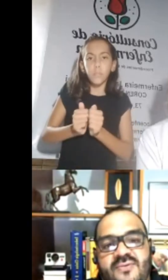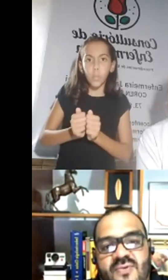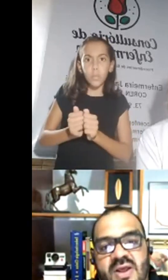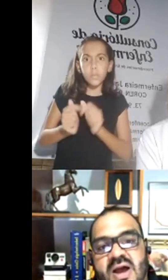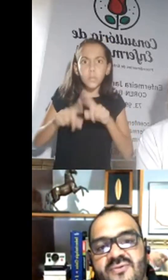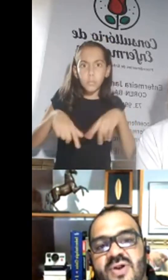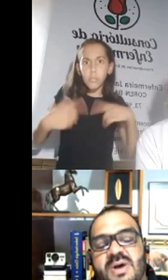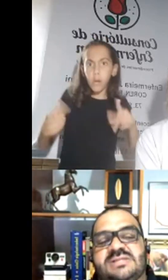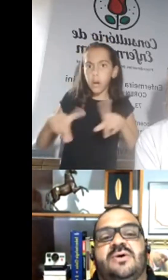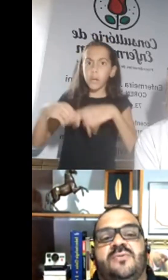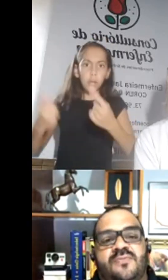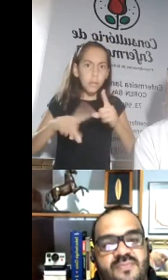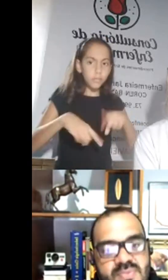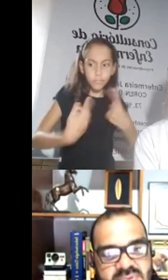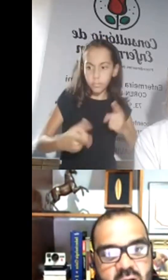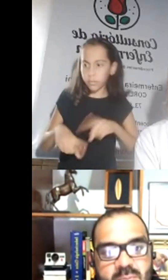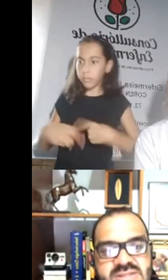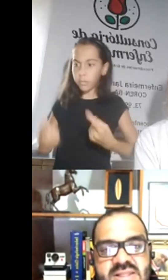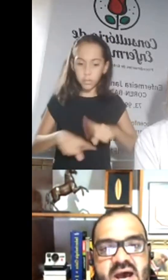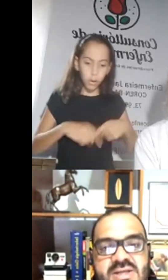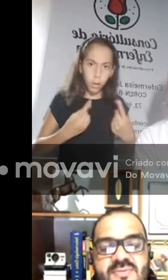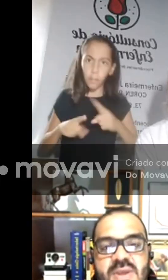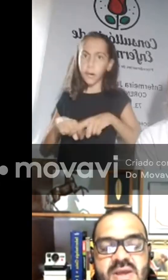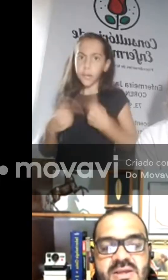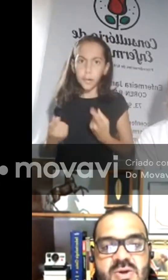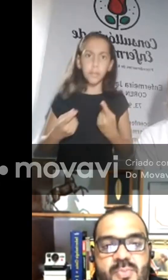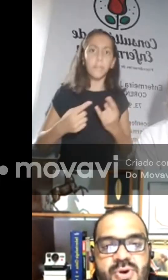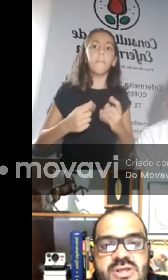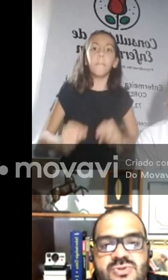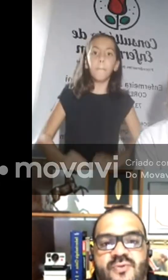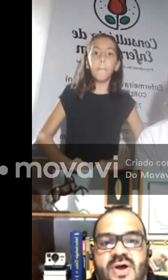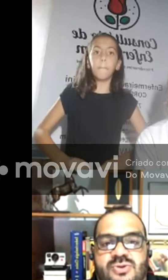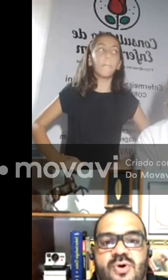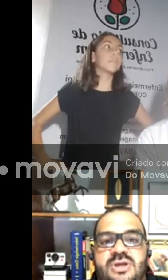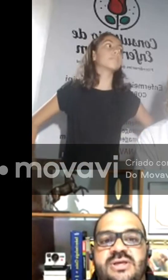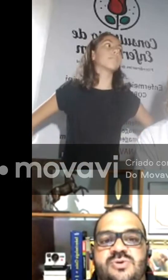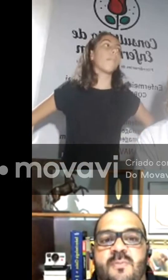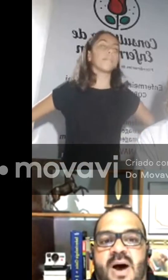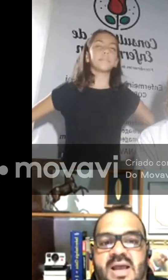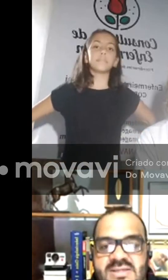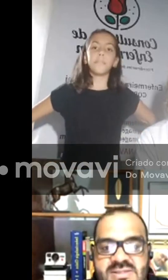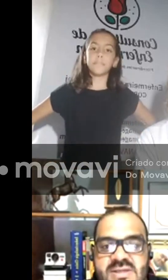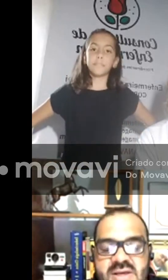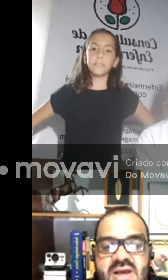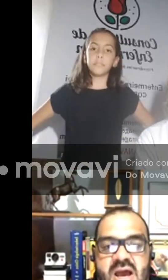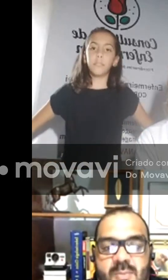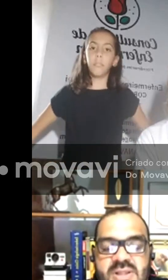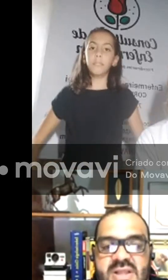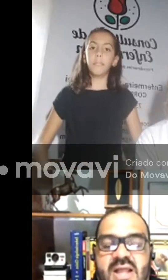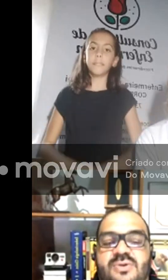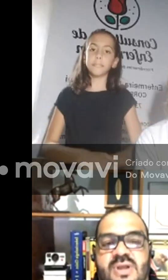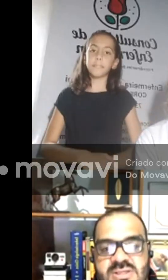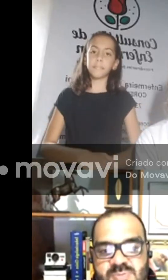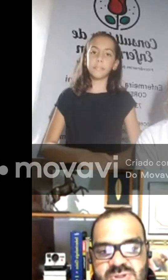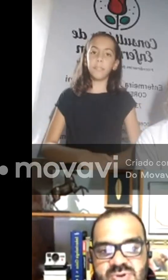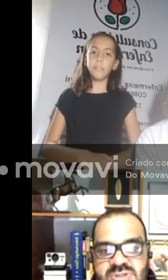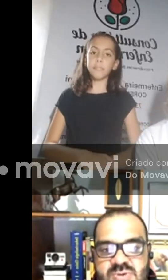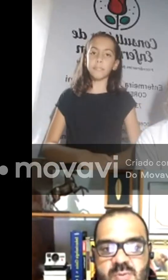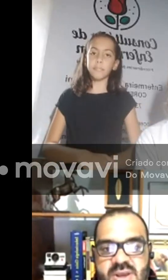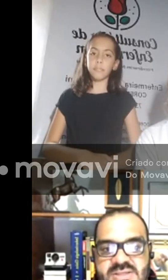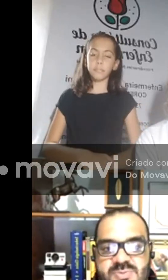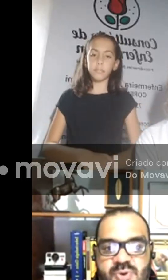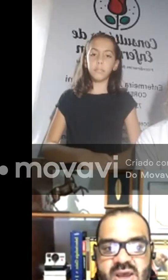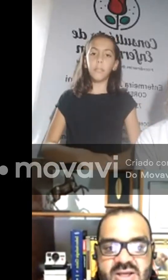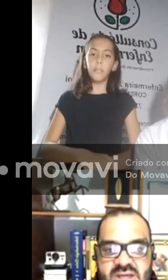a inflamação da obesidade. Então, por isso, um fator de risco mais aumentado nessas pessoas que